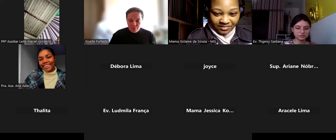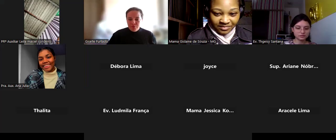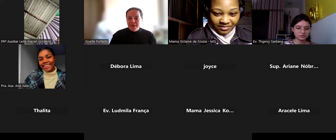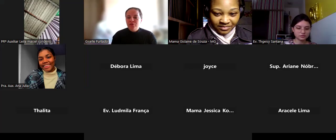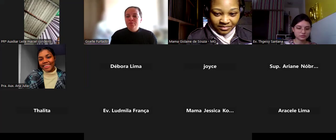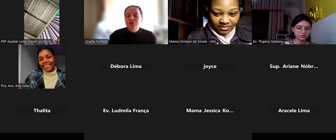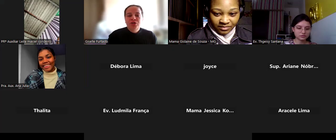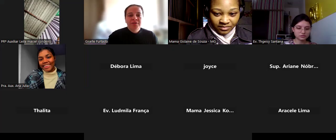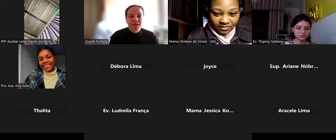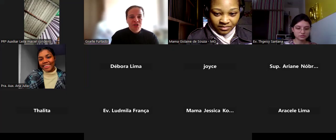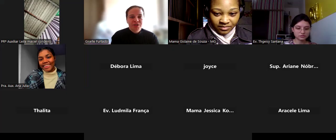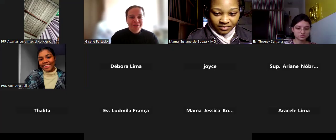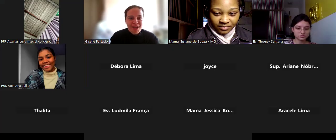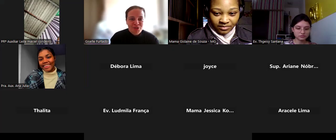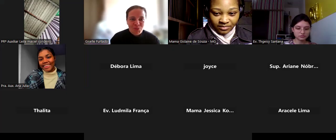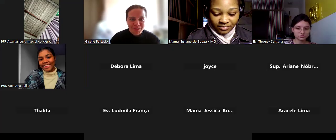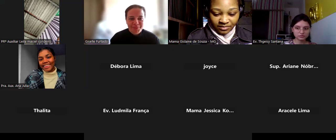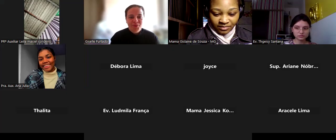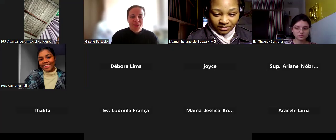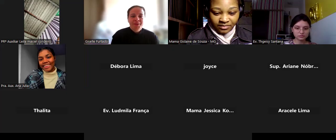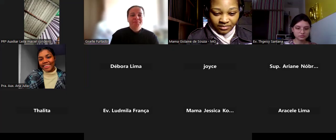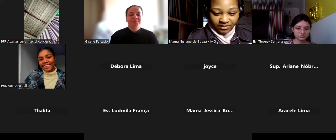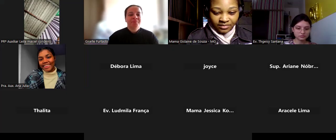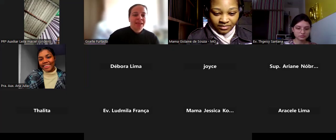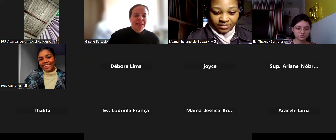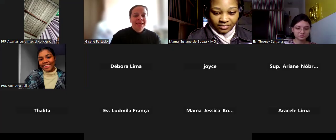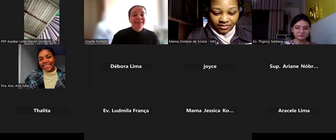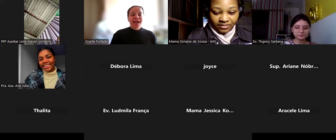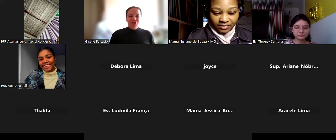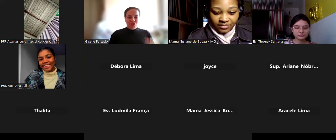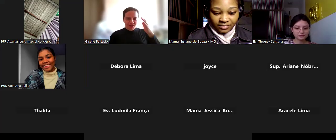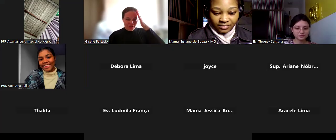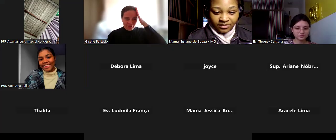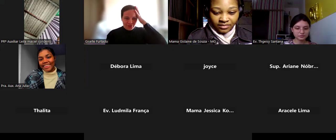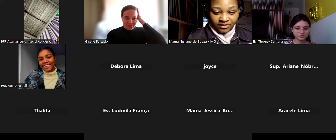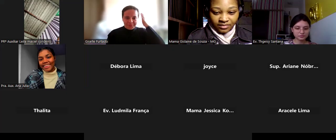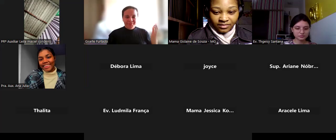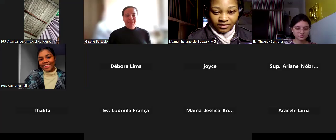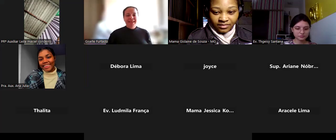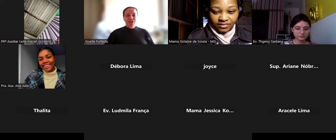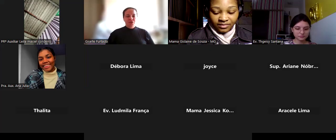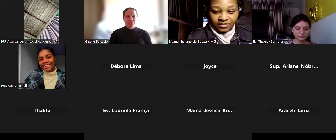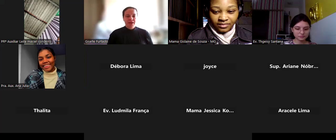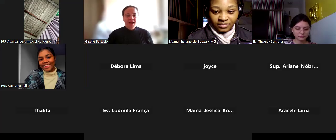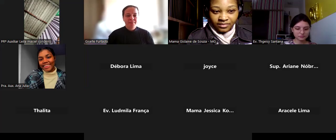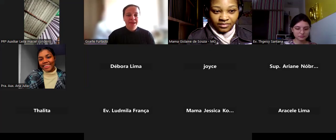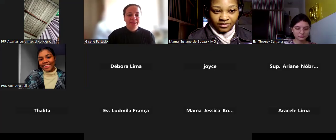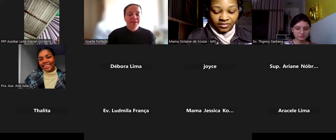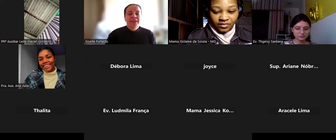Vamos mais uns minutinhos, daí a gente encerra às 11, ok? Idade, isso, idade. Amém. Depois